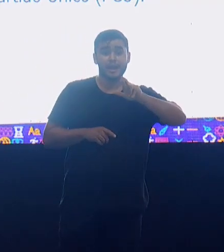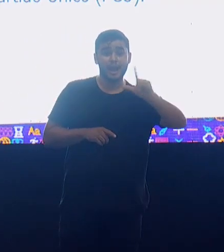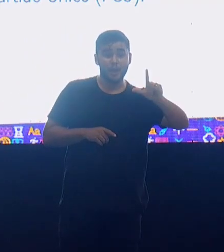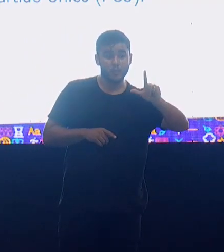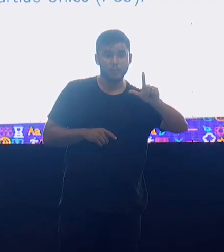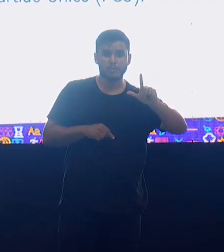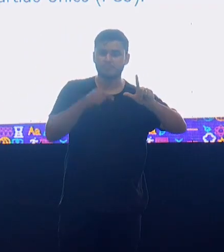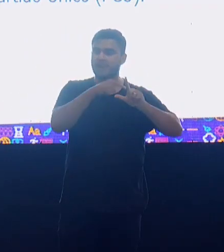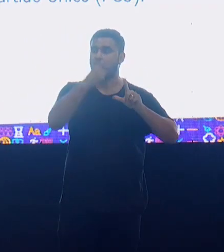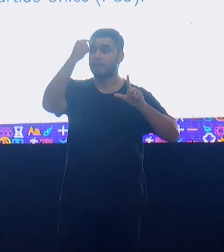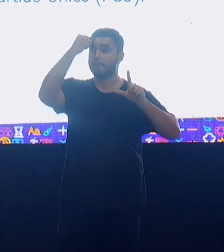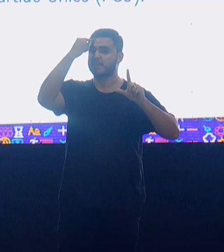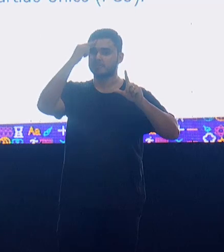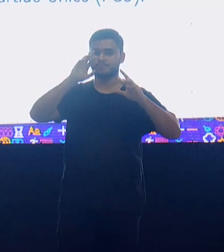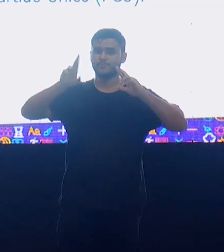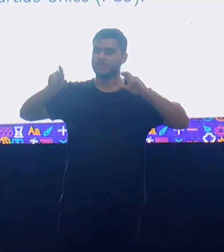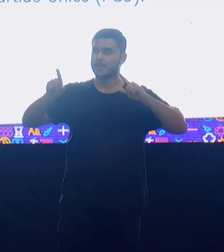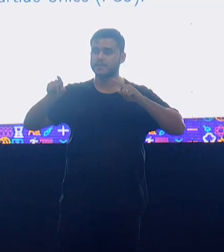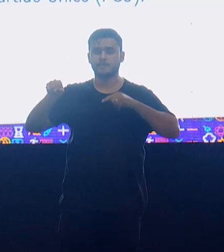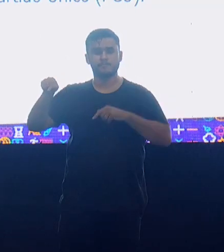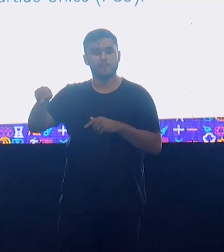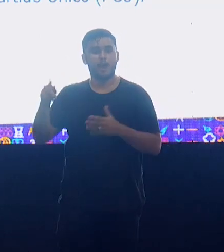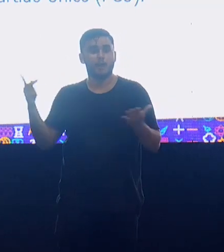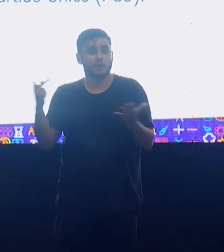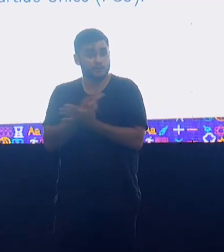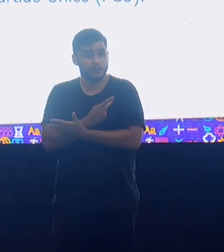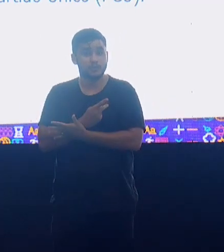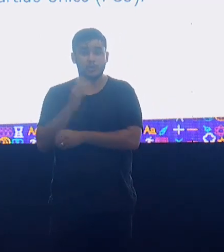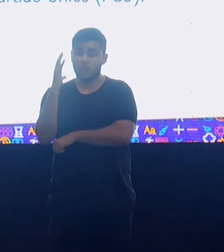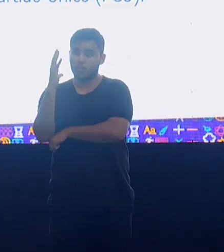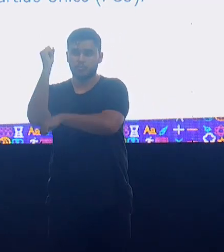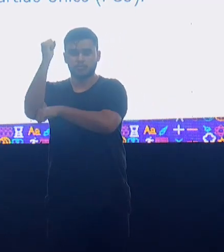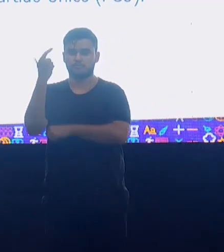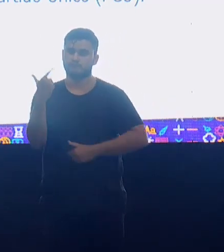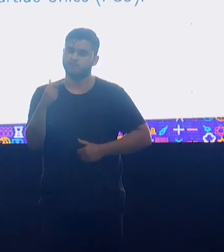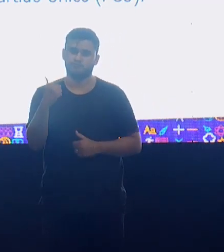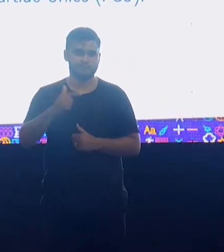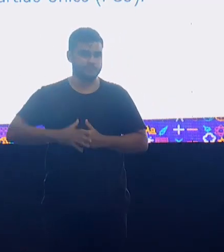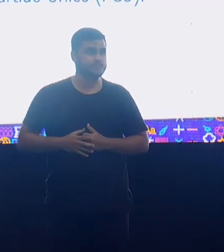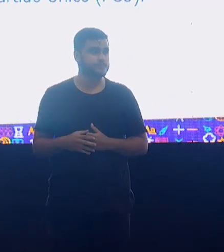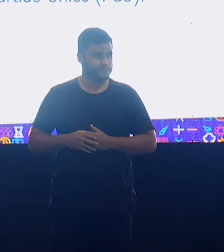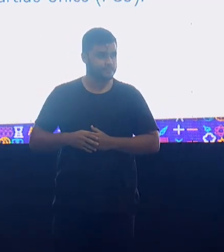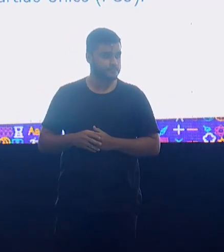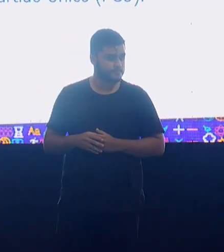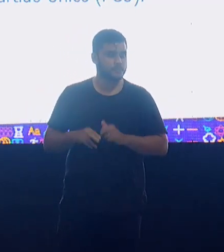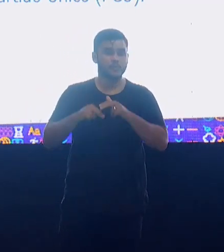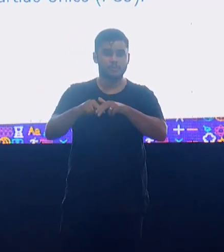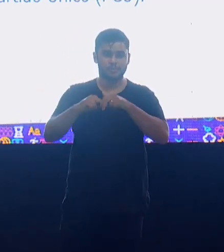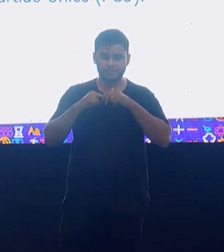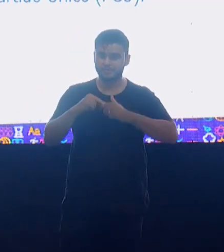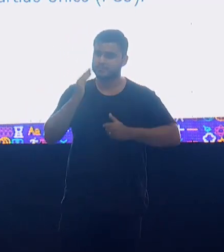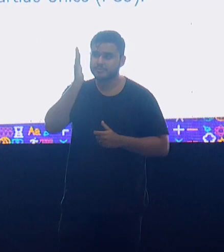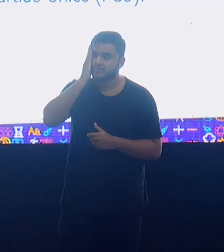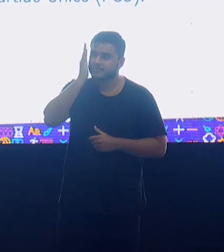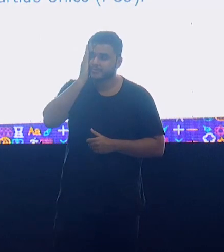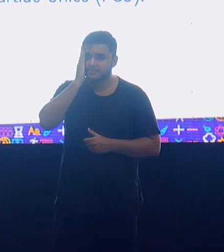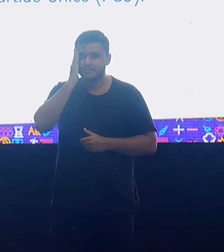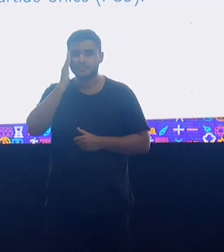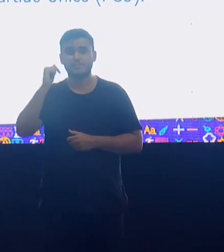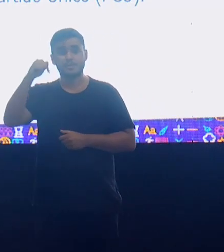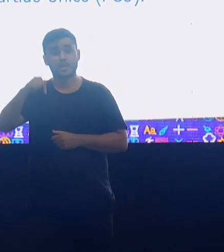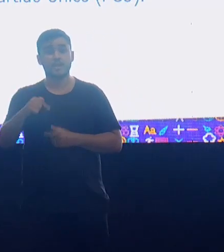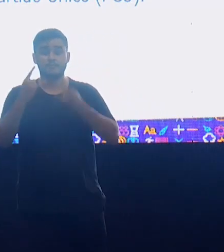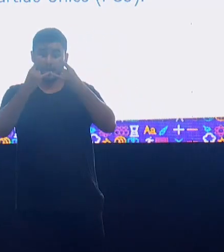Então, esse lance da sociedade comunista nunca existiu. Então, basicamente, qual é a ideia do Marx?